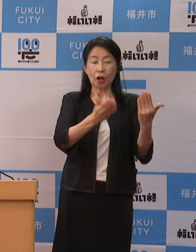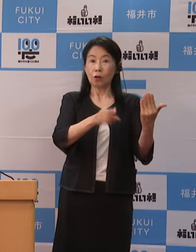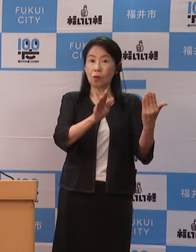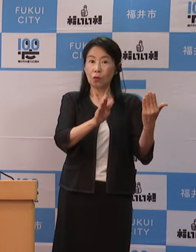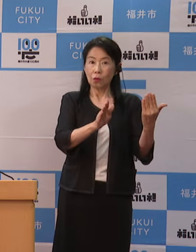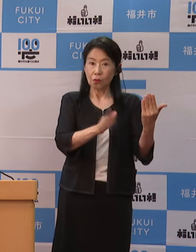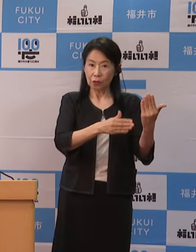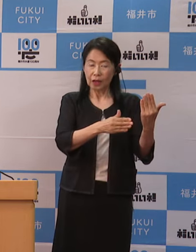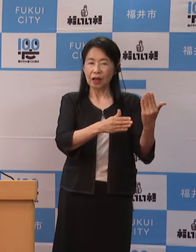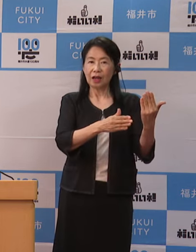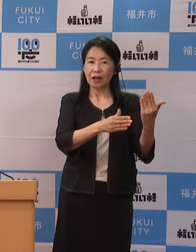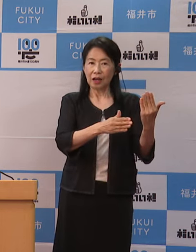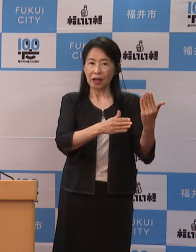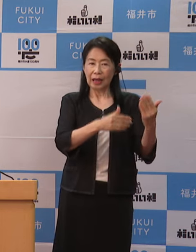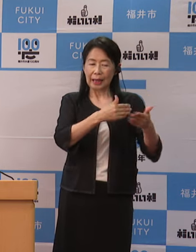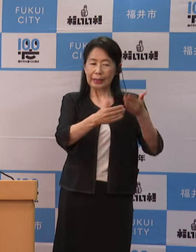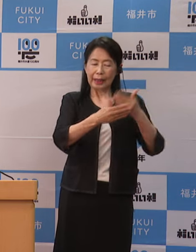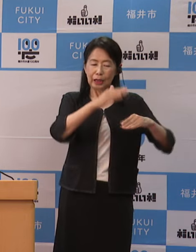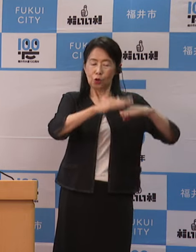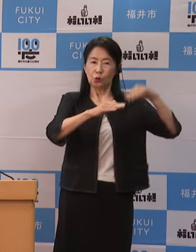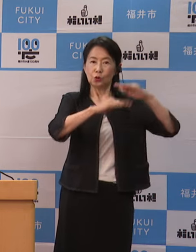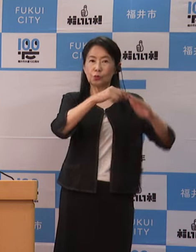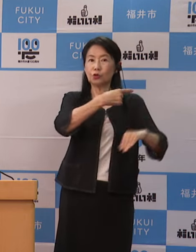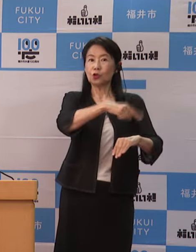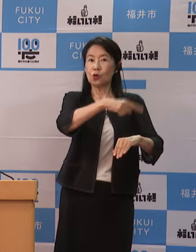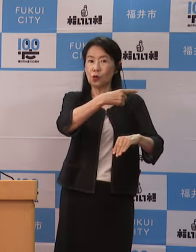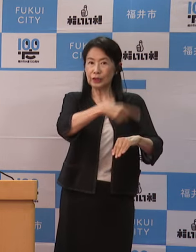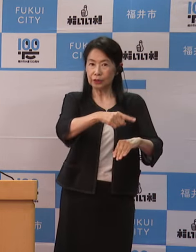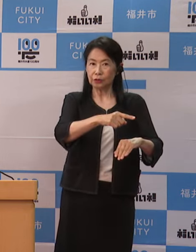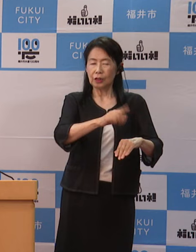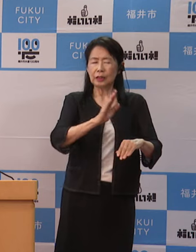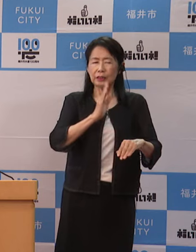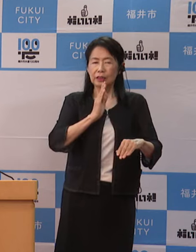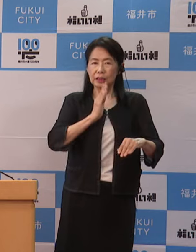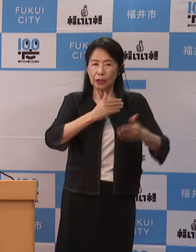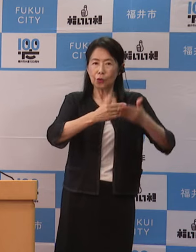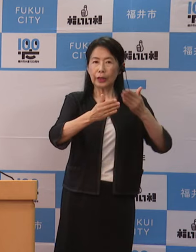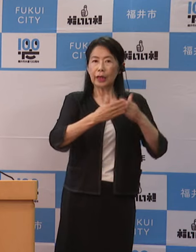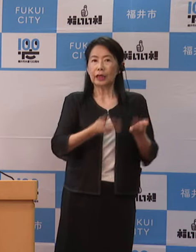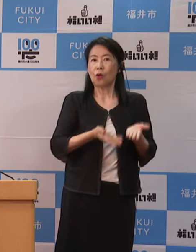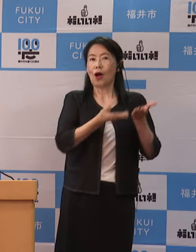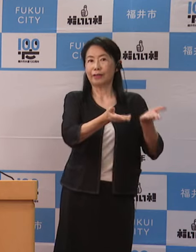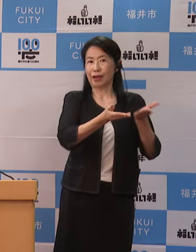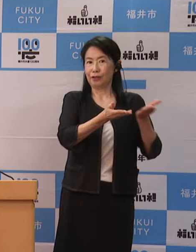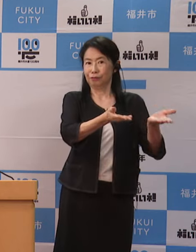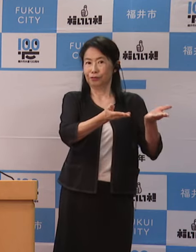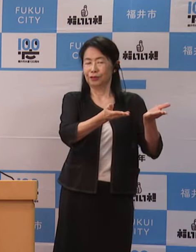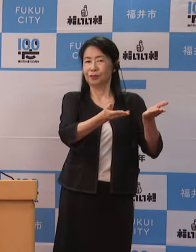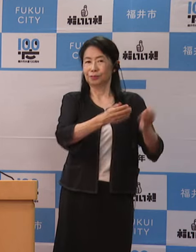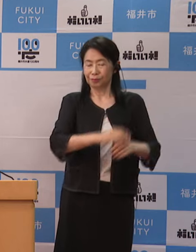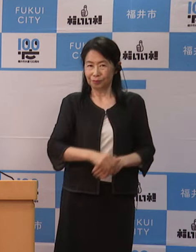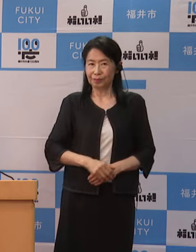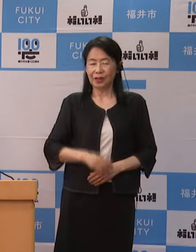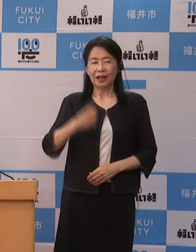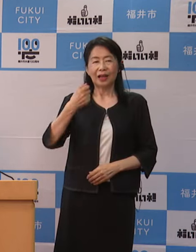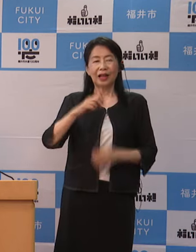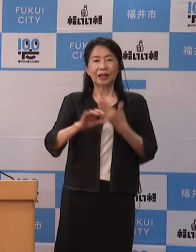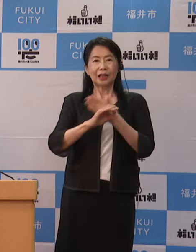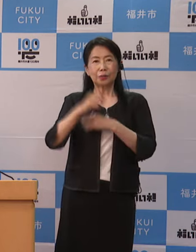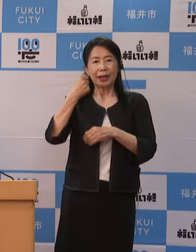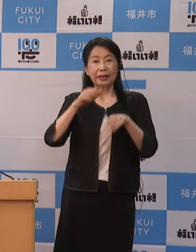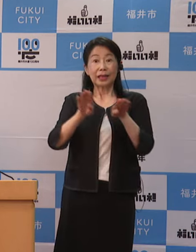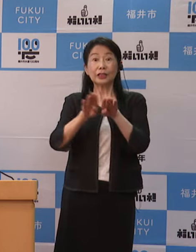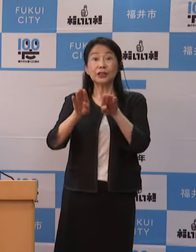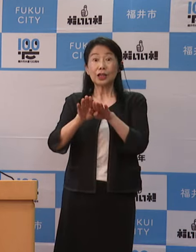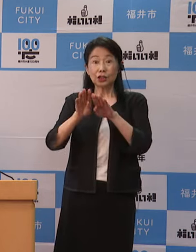そのキャリア教育の実際の実務をやっているという、まあそういった、まあ夏休みだったのに子ども